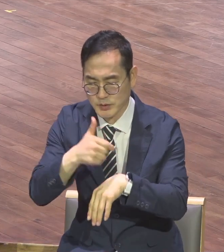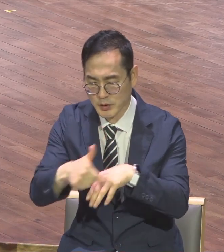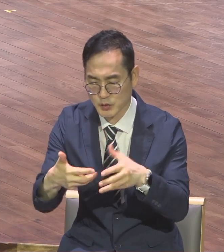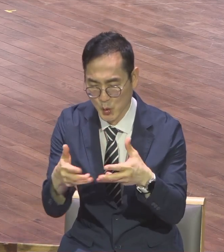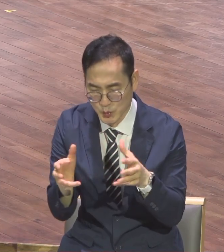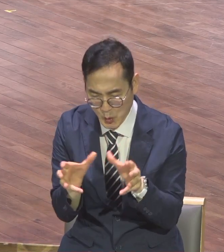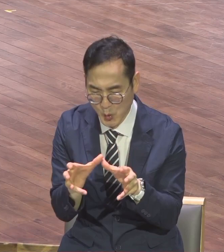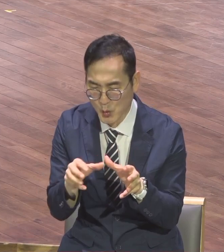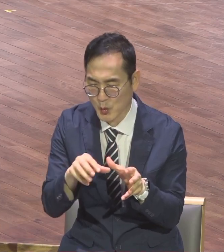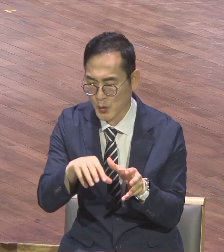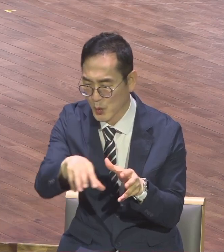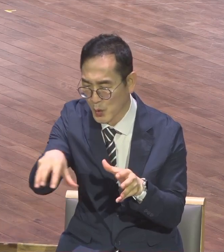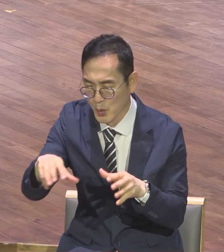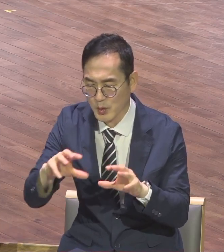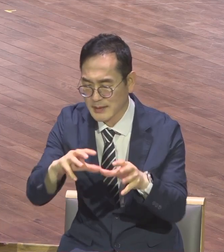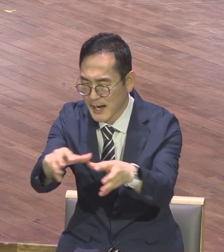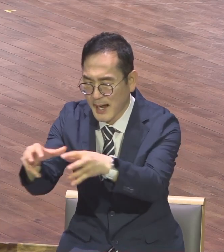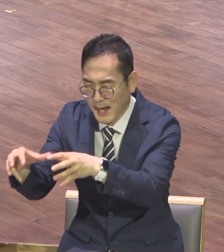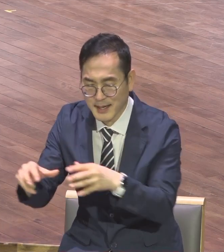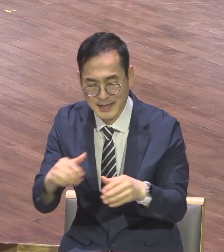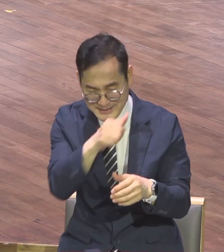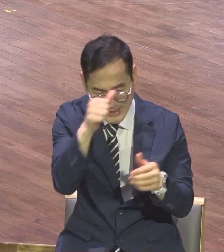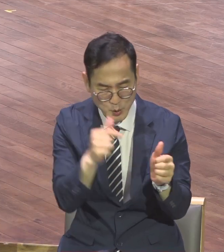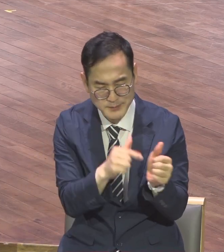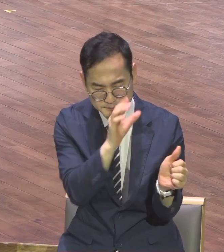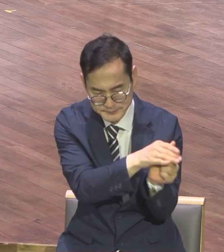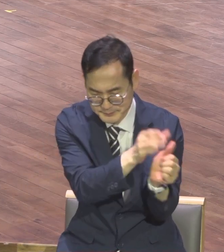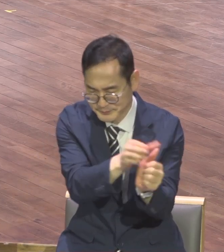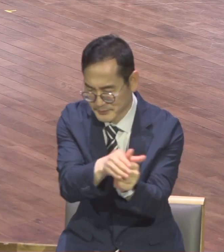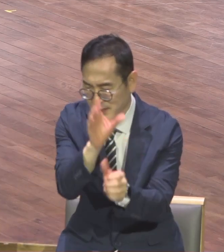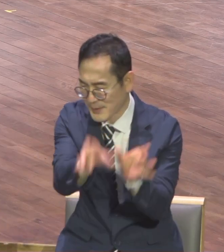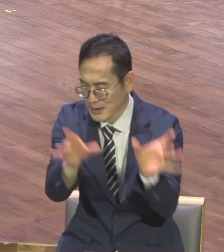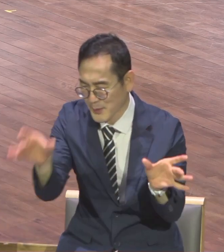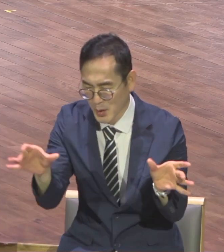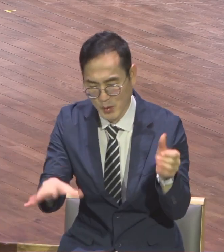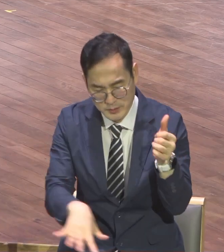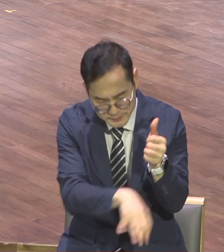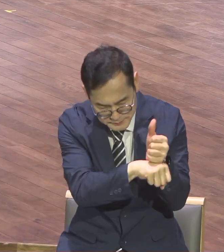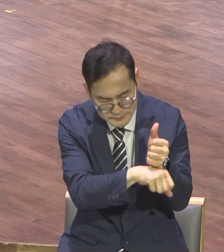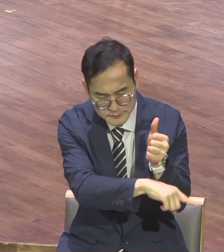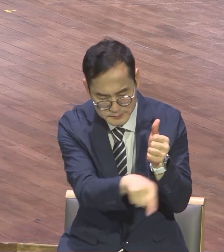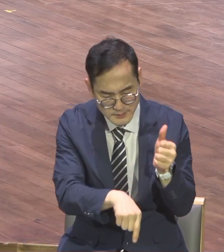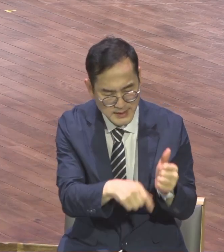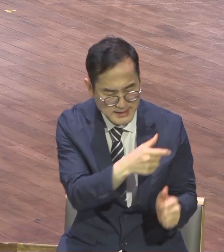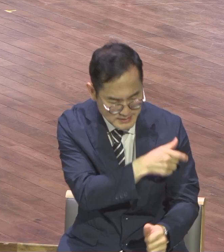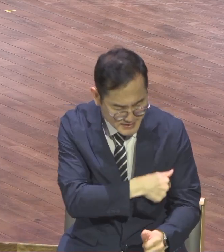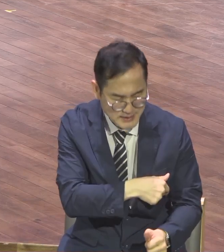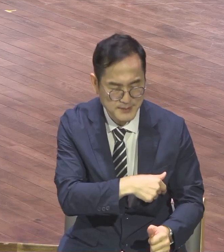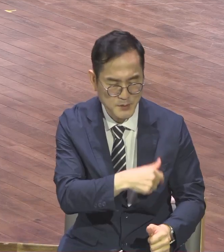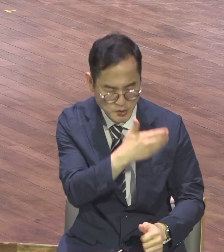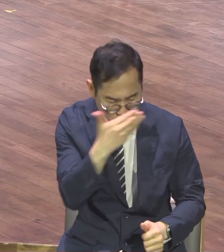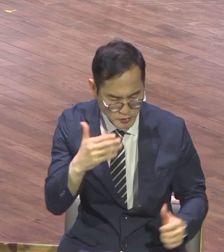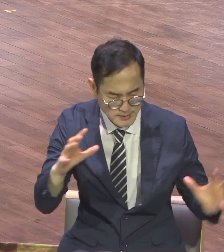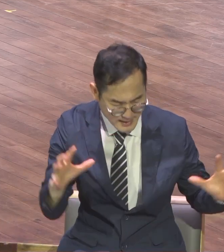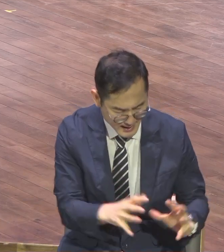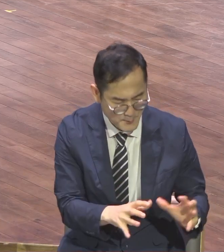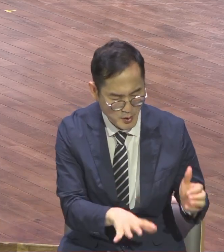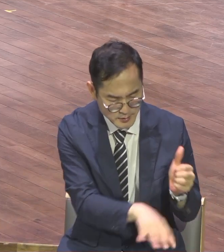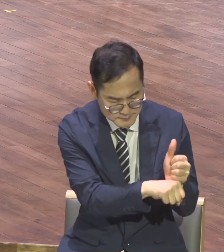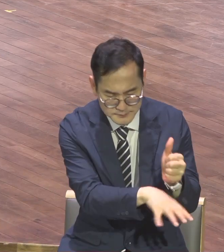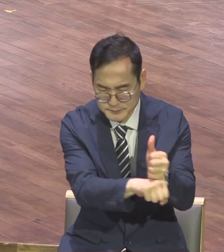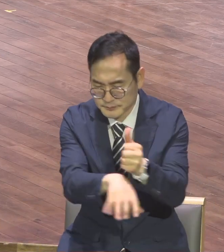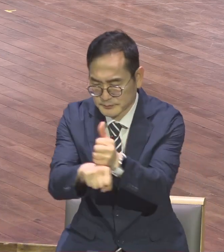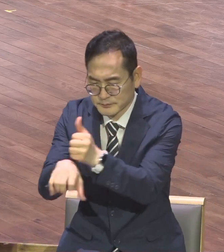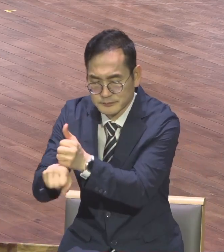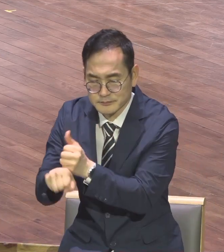237 장로를 세우고 거기에 권사님들, 안수사님들, 거기 청년들 모든 성도들이 6천여 명 이상 다 제비를